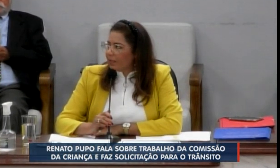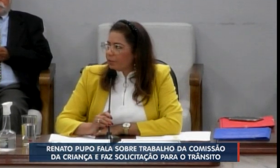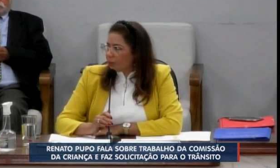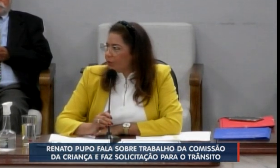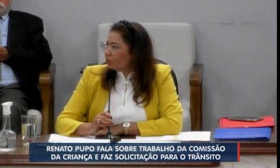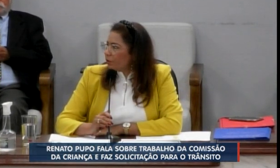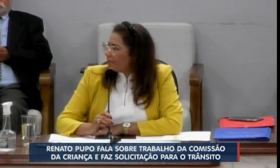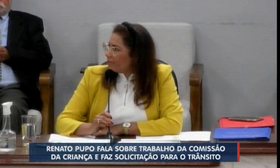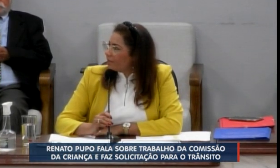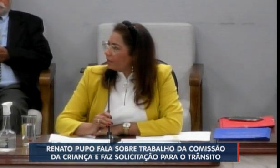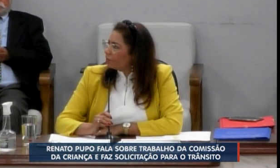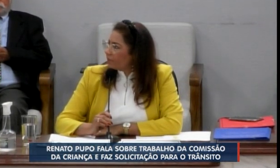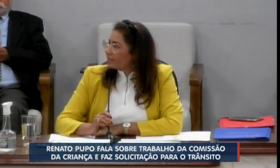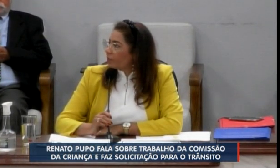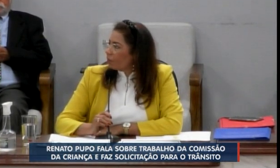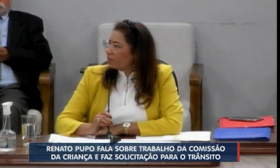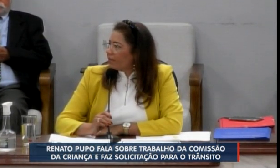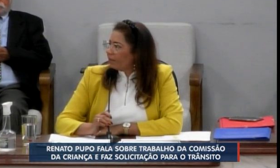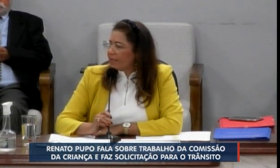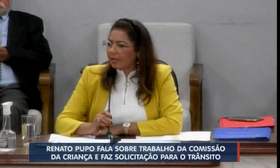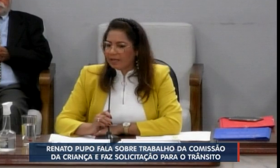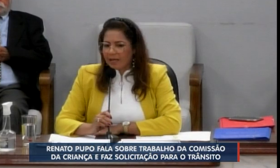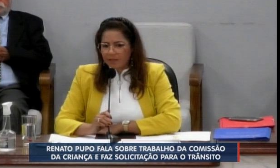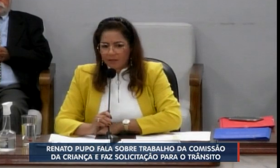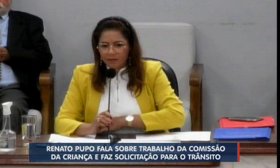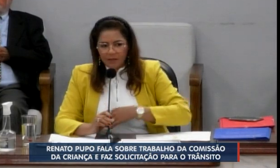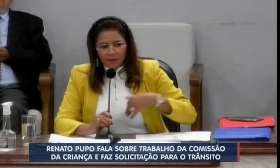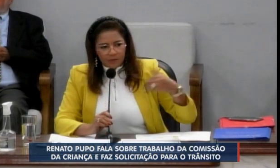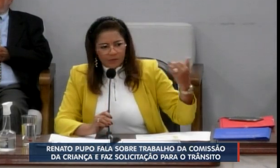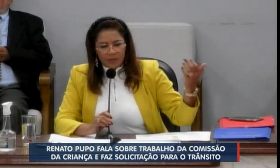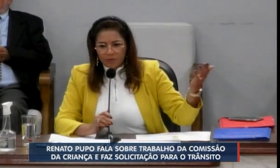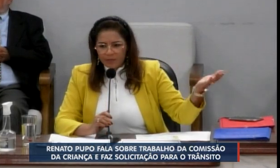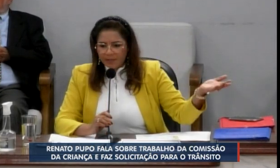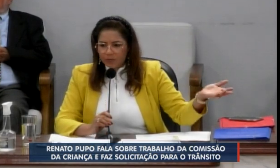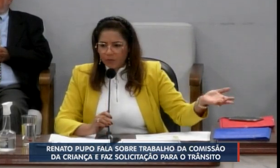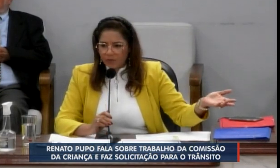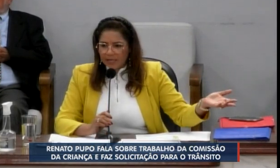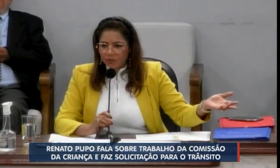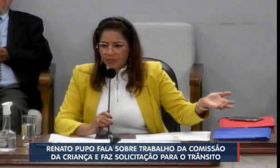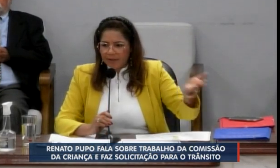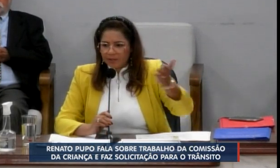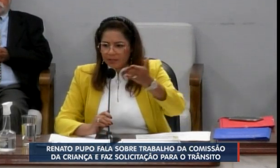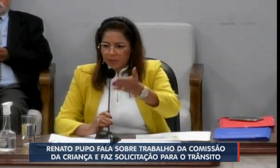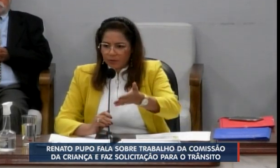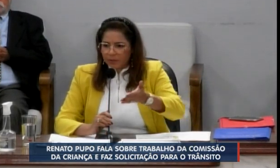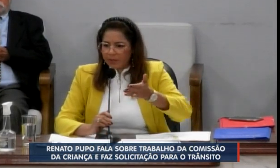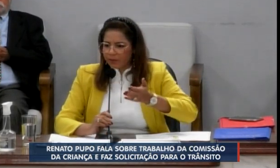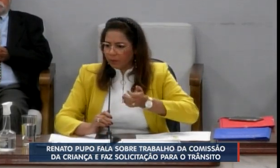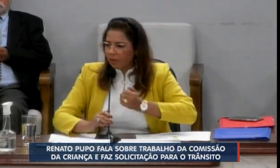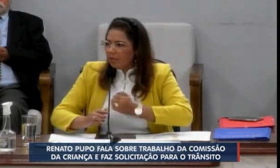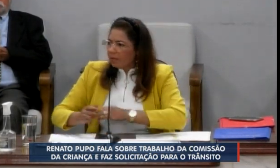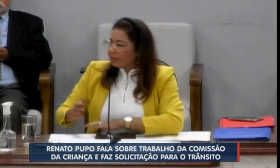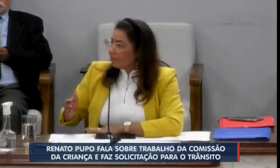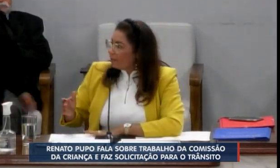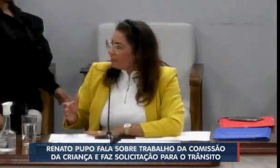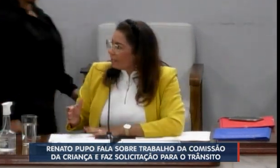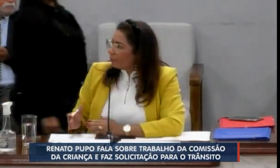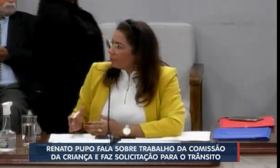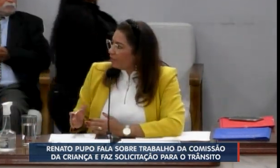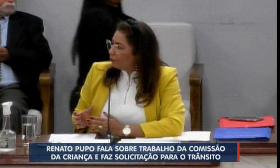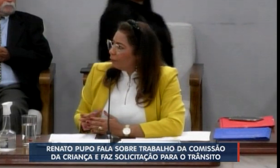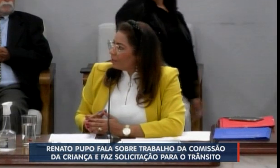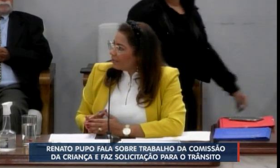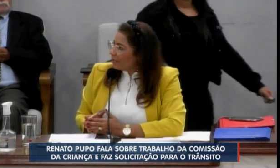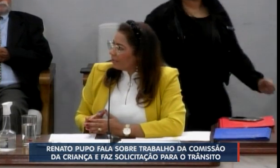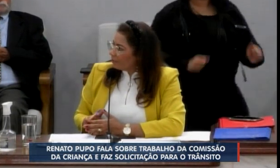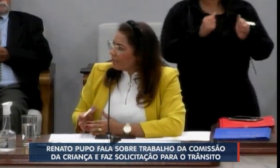nós falamos muito sobre a criação do terceiro conselho aqui na casa, juntamente com o Délio Chaves, Anderson Branco, que nós queríamos